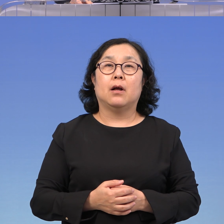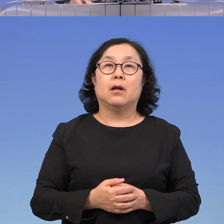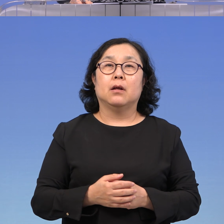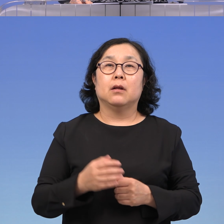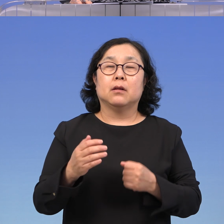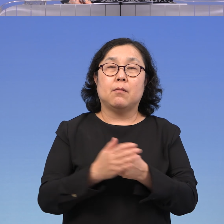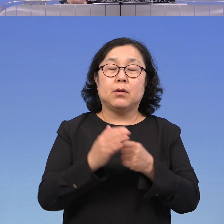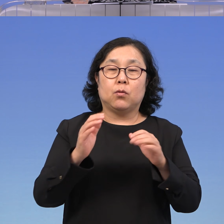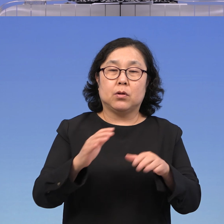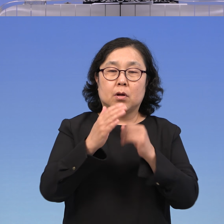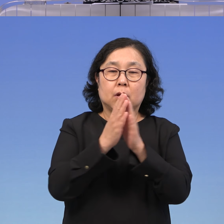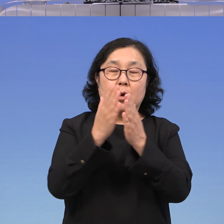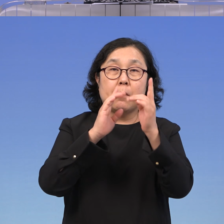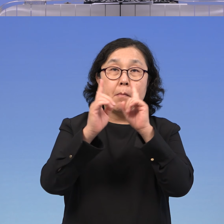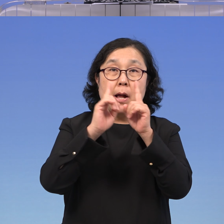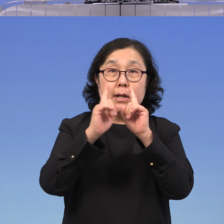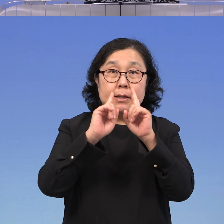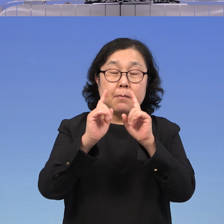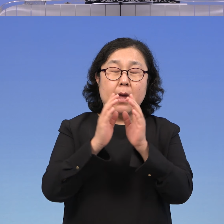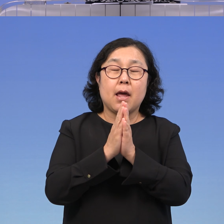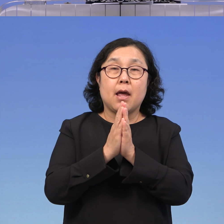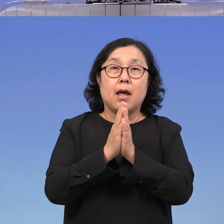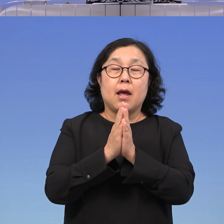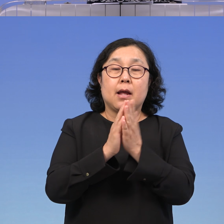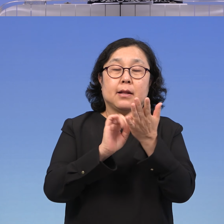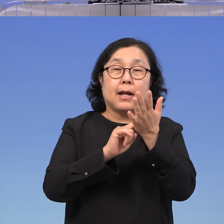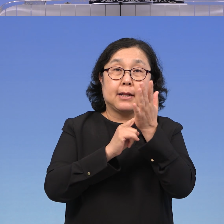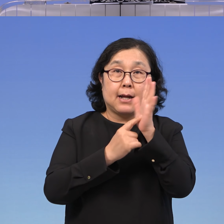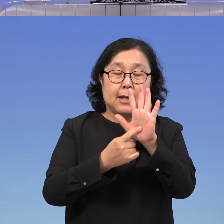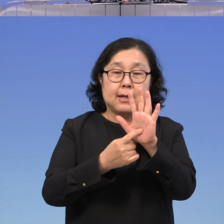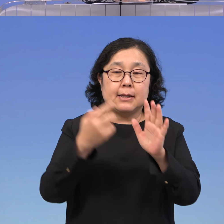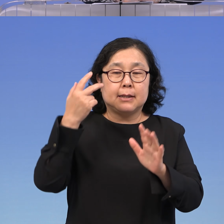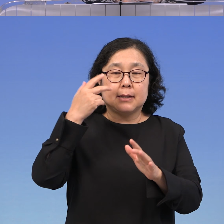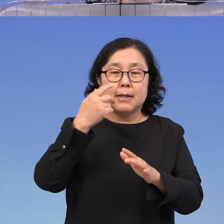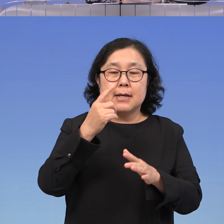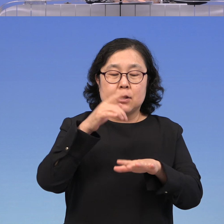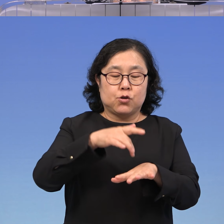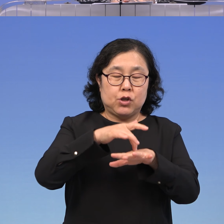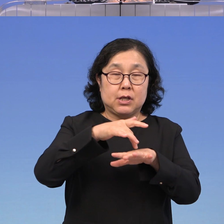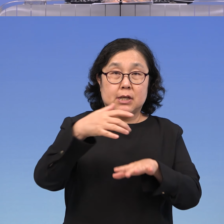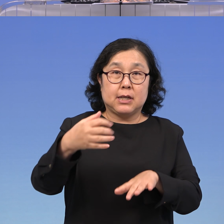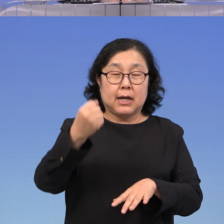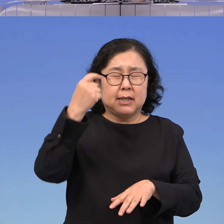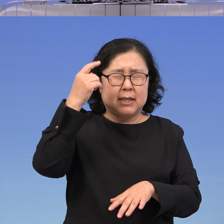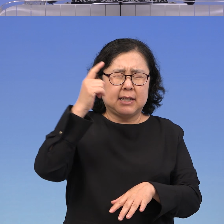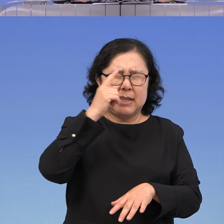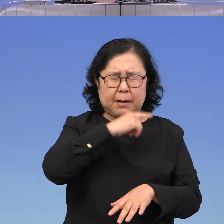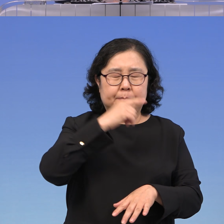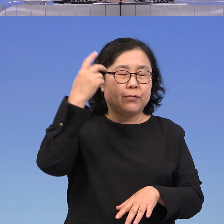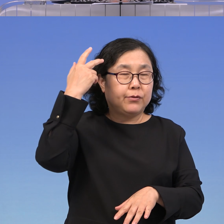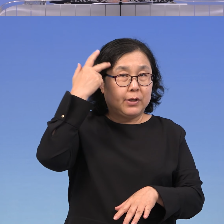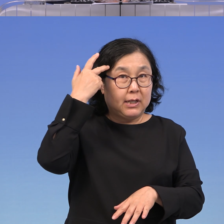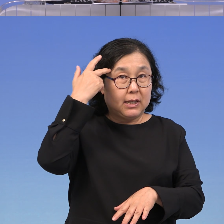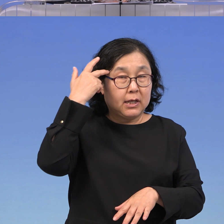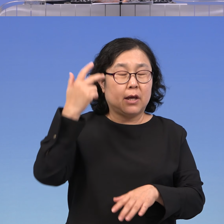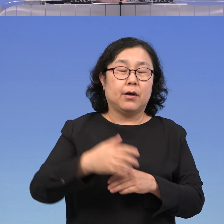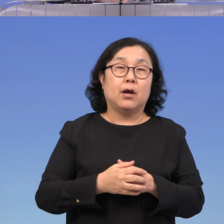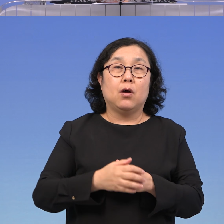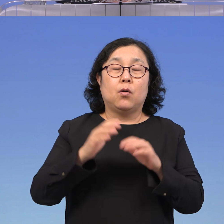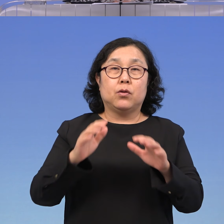이게 오늘 본문에서 발견되는 이 귀신이 가진 악한 지식 인데요 이런 관점으로 어제가 봄으로 살펴보니까